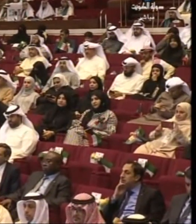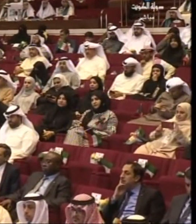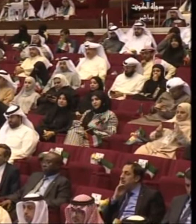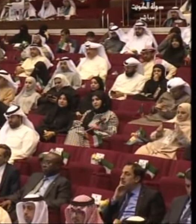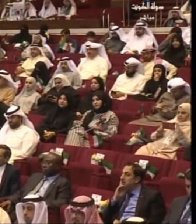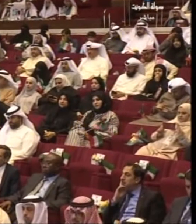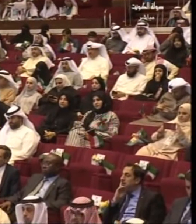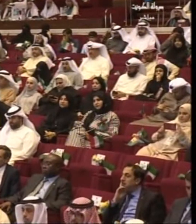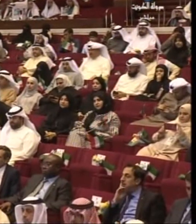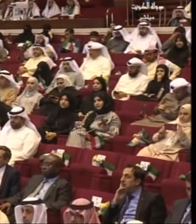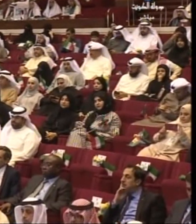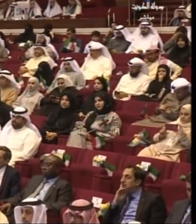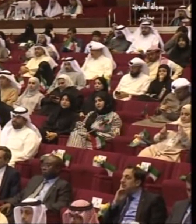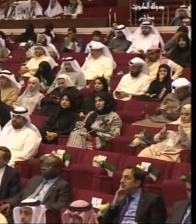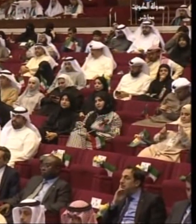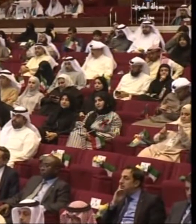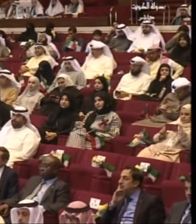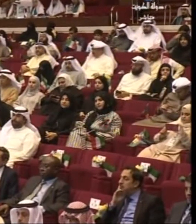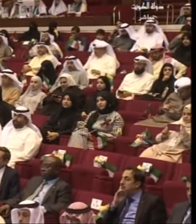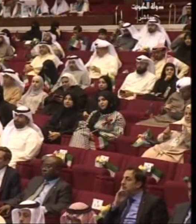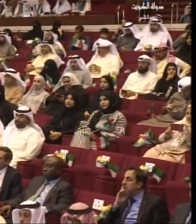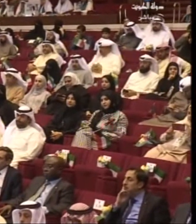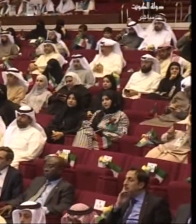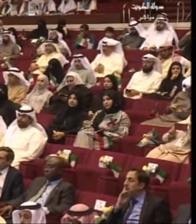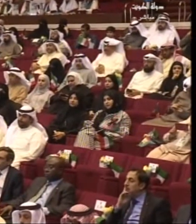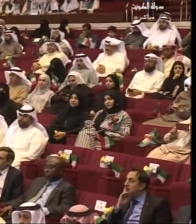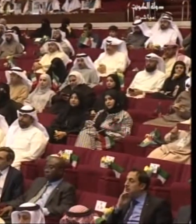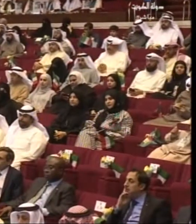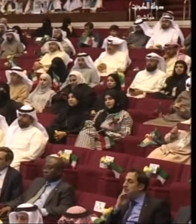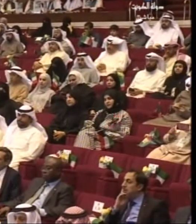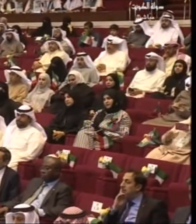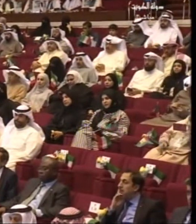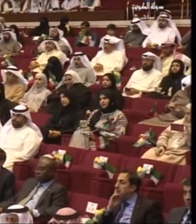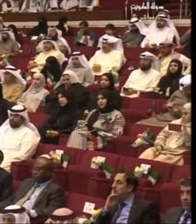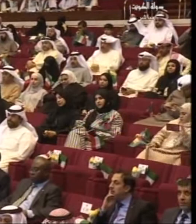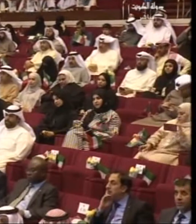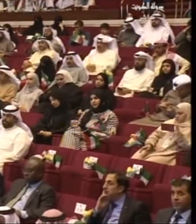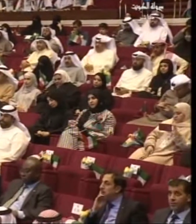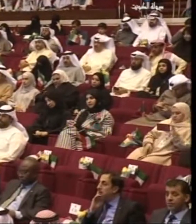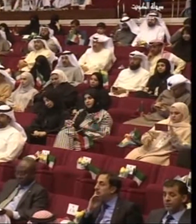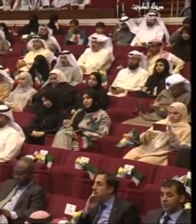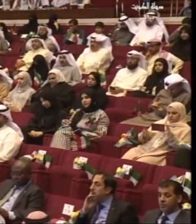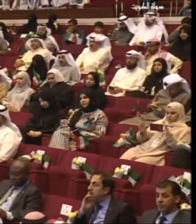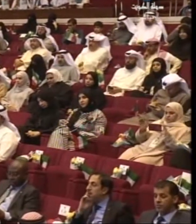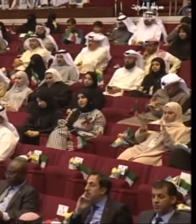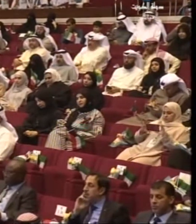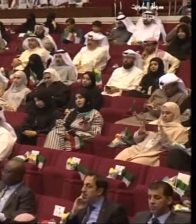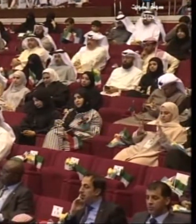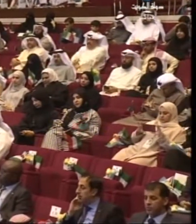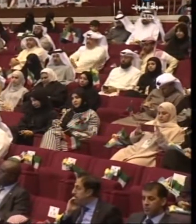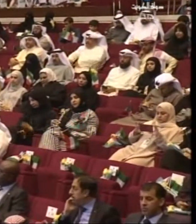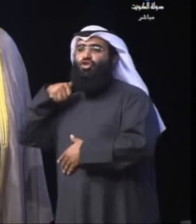وعلومه واستقطاب كافة فئات المشاركين والمشاركات. فتم استحداث لجنة المملكة المتحدة